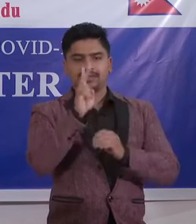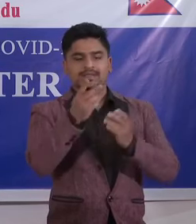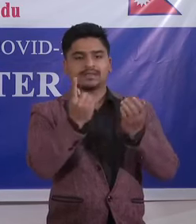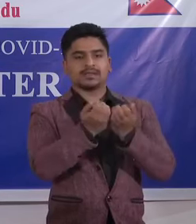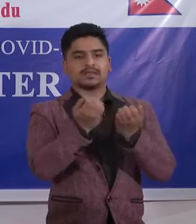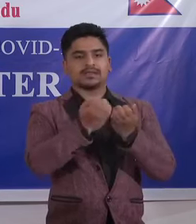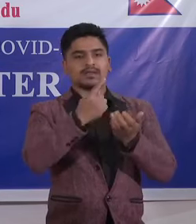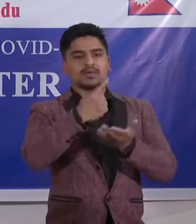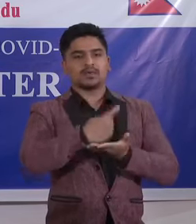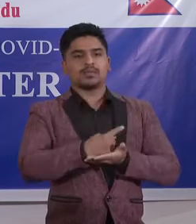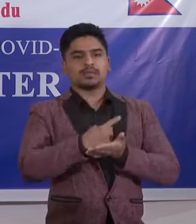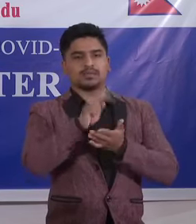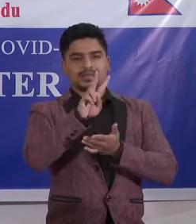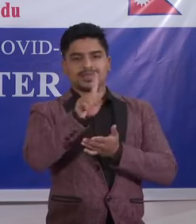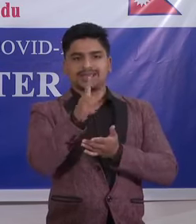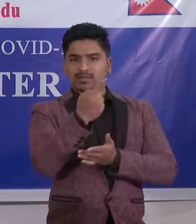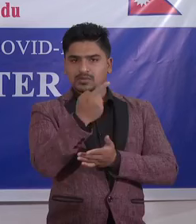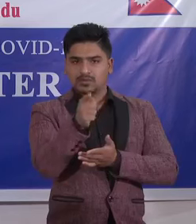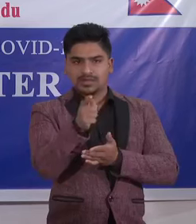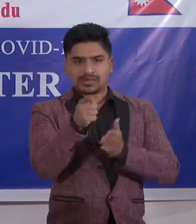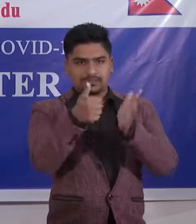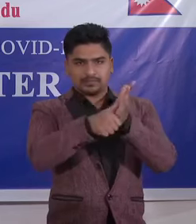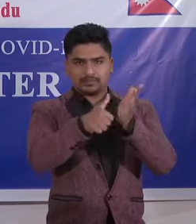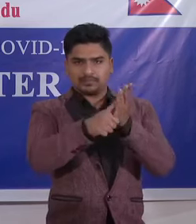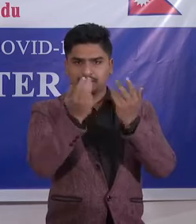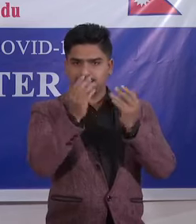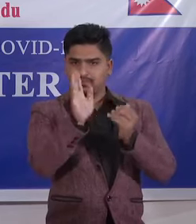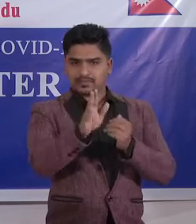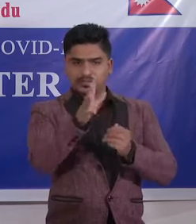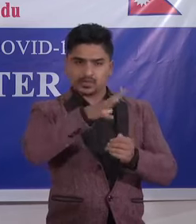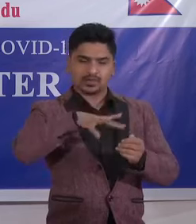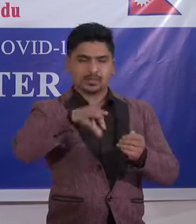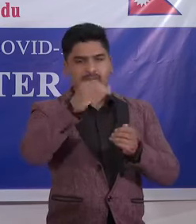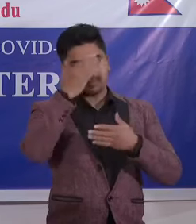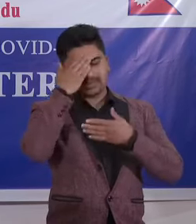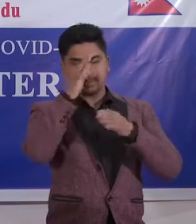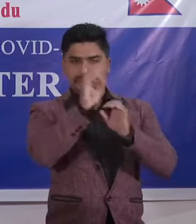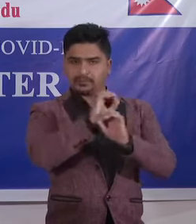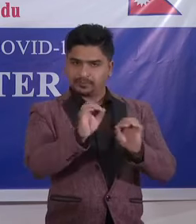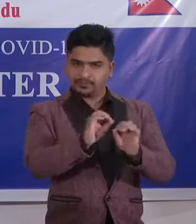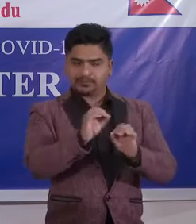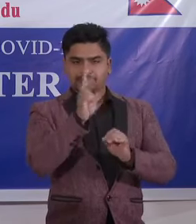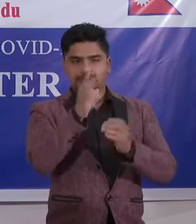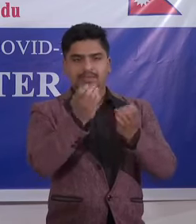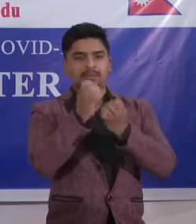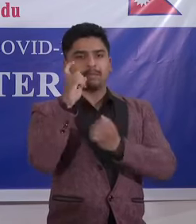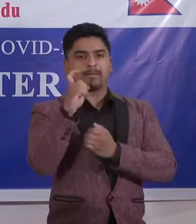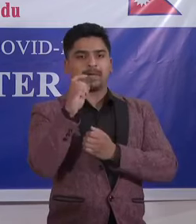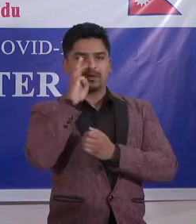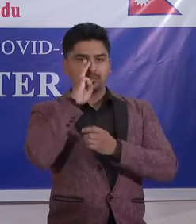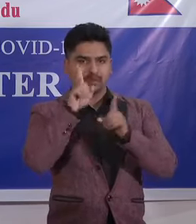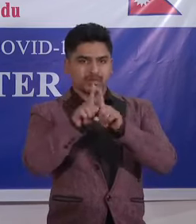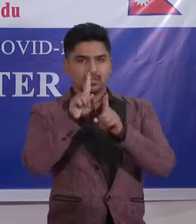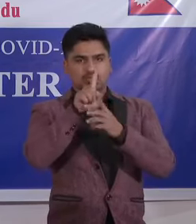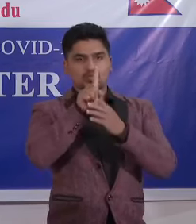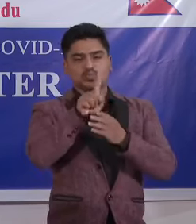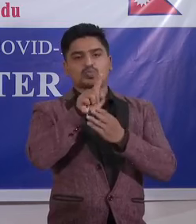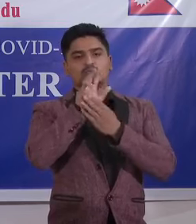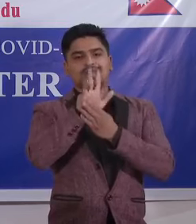पस्तुमा 11 परिक्षन अरु भयका छन, सबय नेगेटिव नेछन, तेसे गरी बागलूंग मा पनी 9